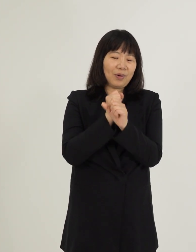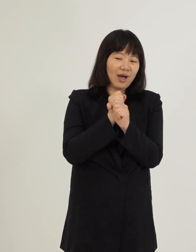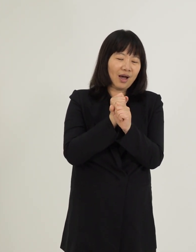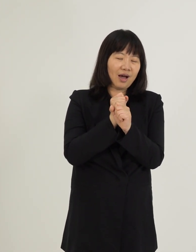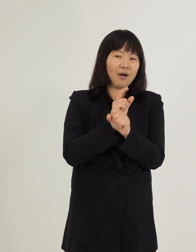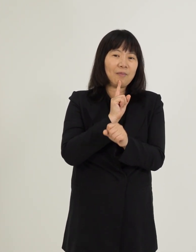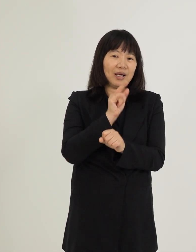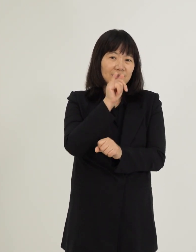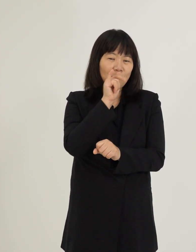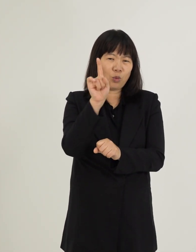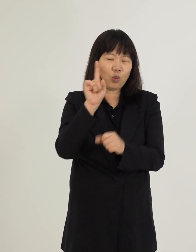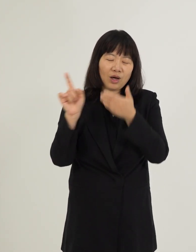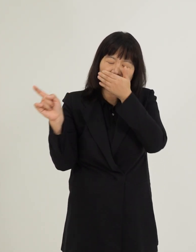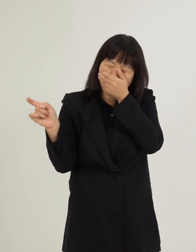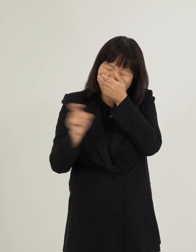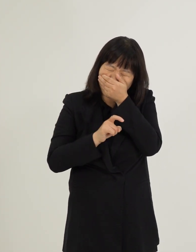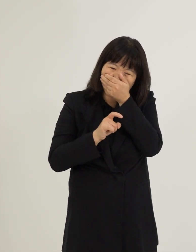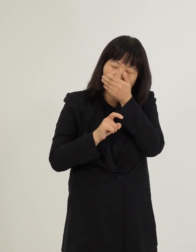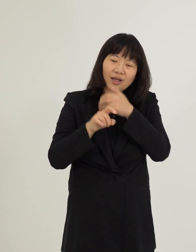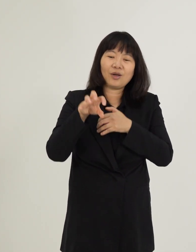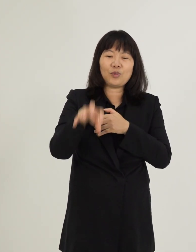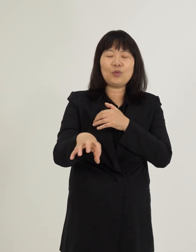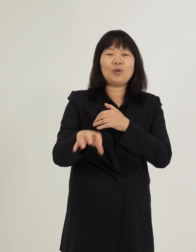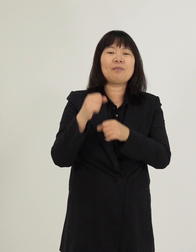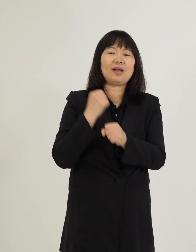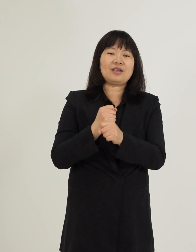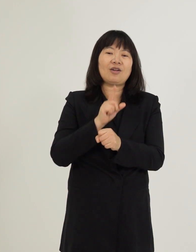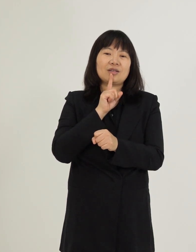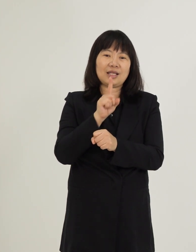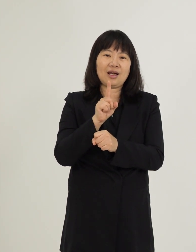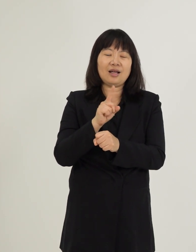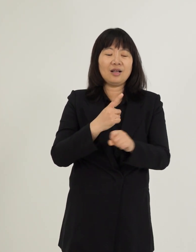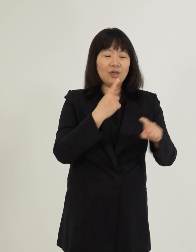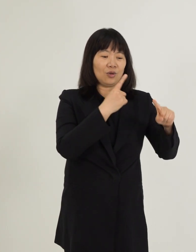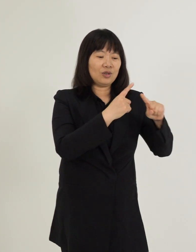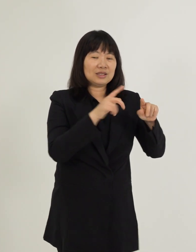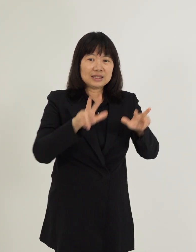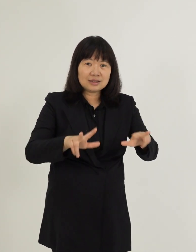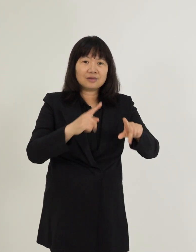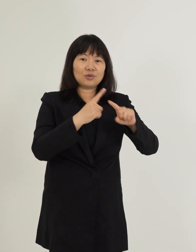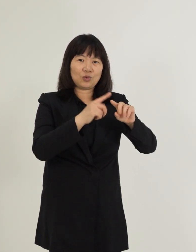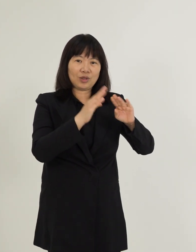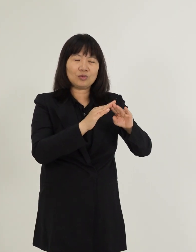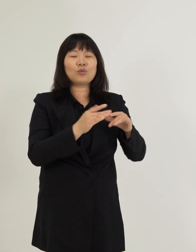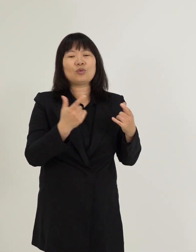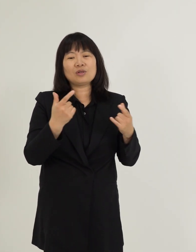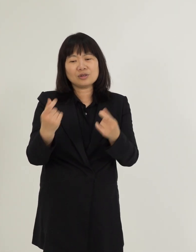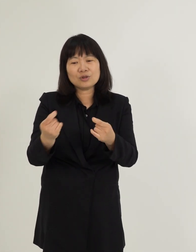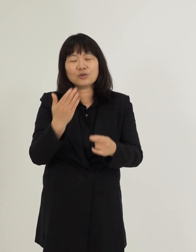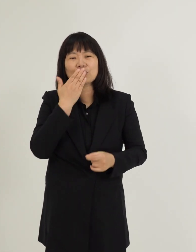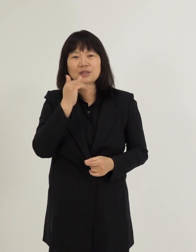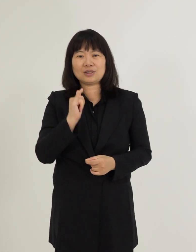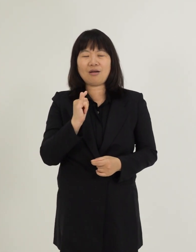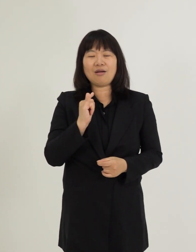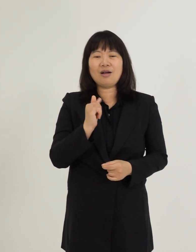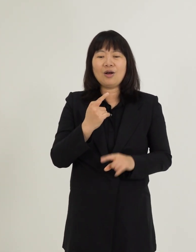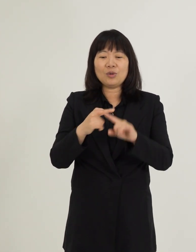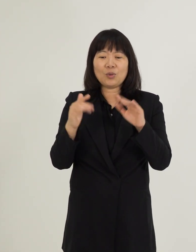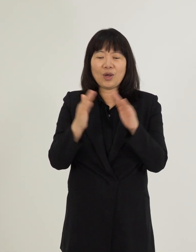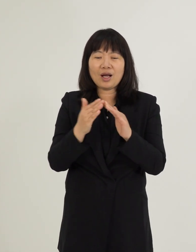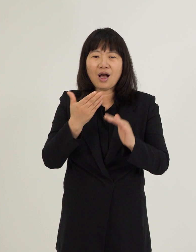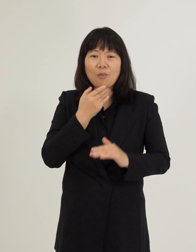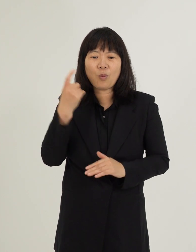그렇게 될 수 있어요. 그렇지 않아요, 여러분? 교회는 복음의